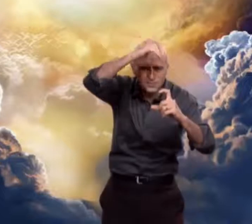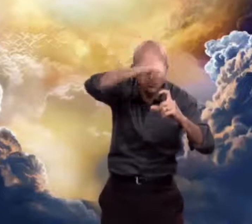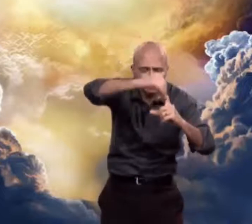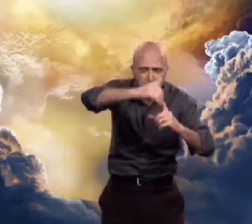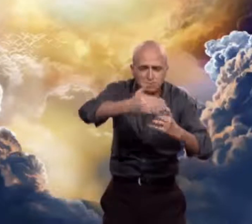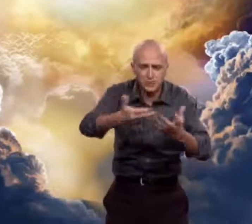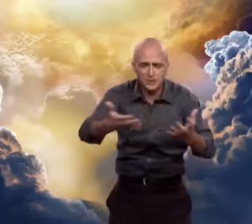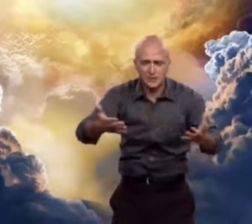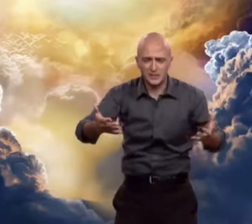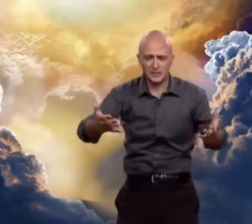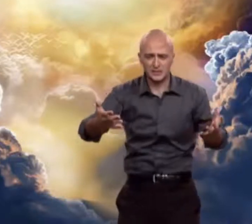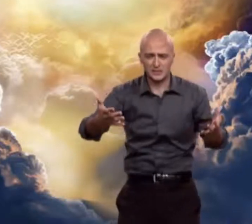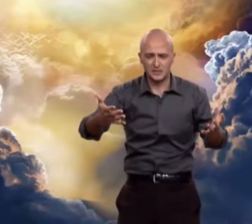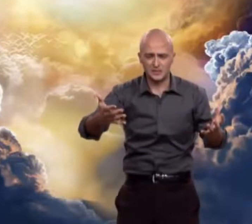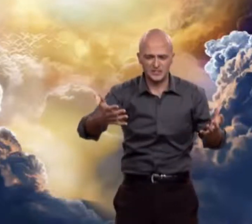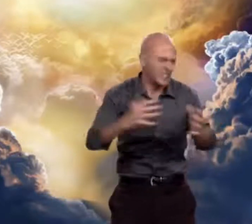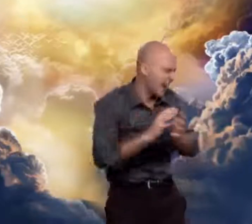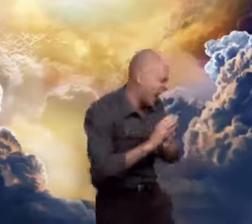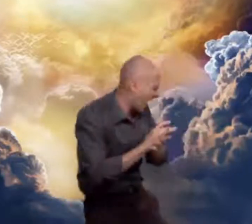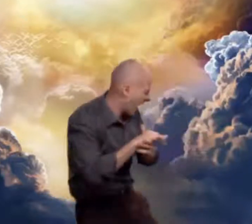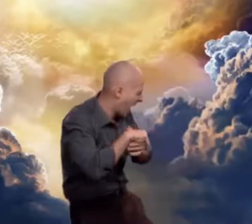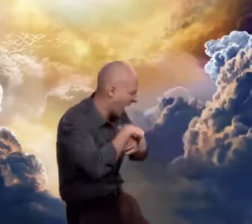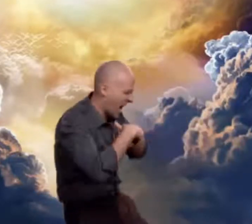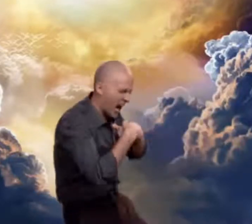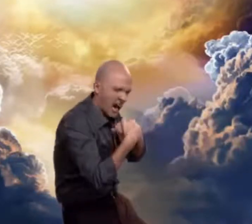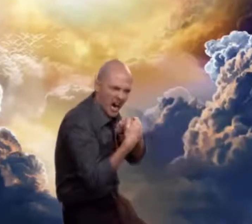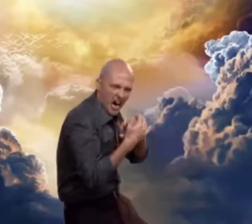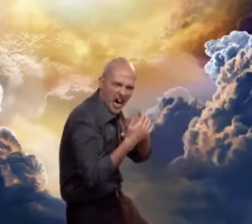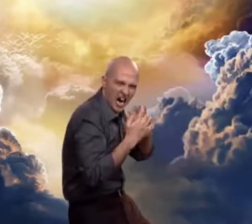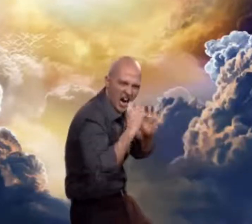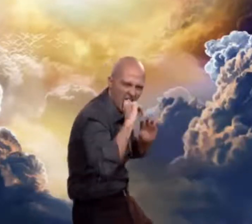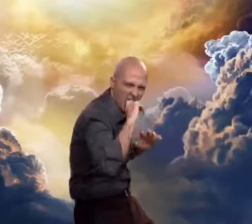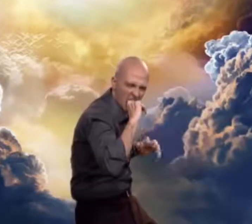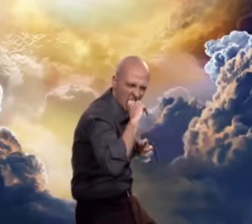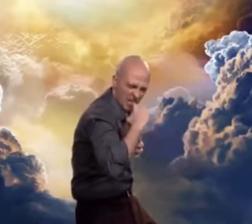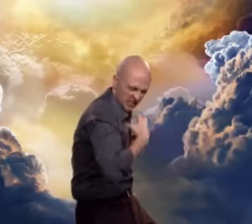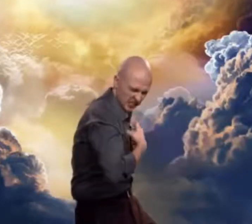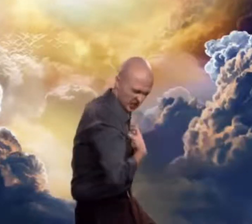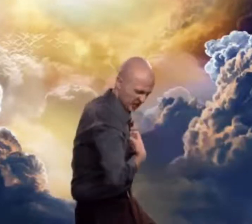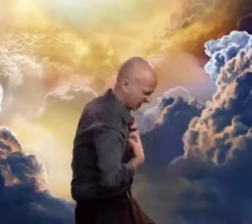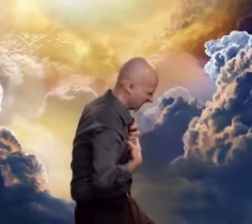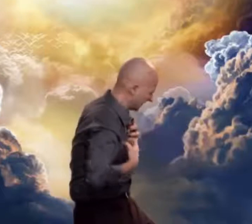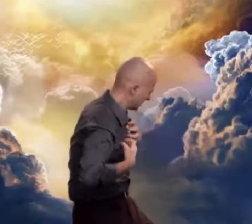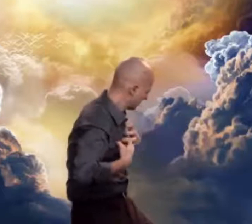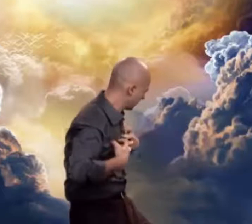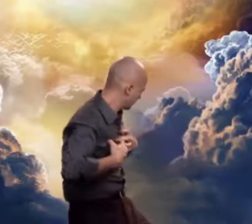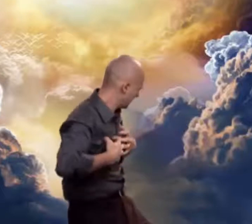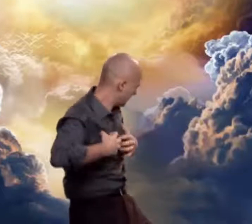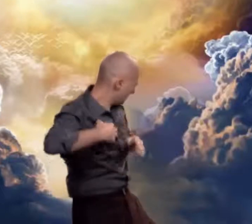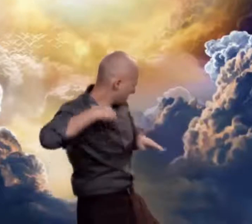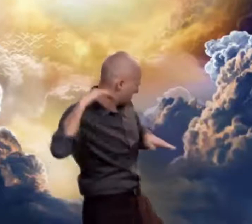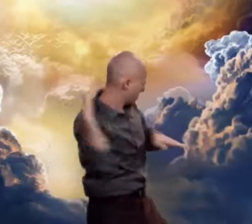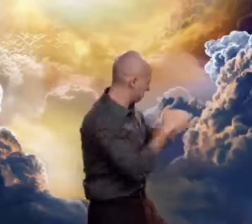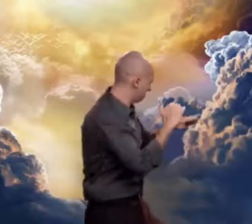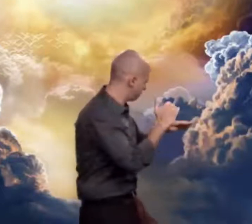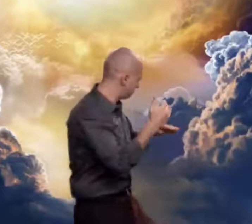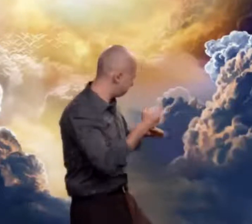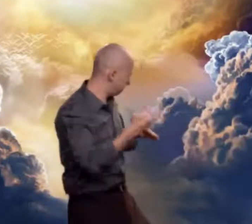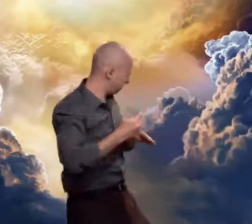humano aceitar a salvação e, através de arrependimento e humildade, triunfar sobre o poder de Satanás.